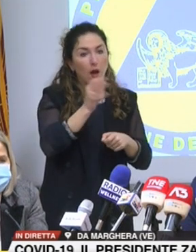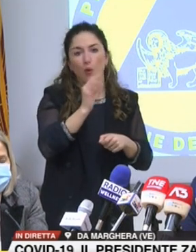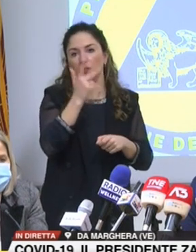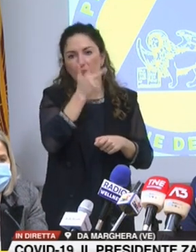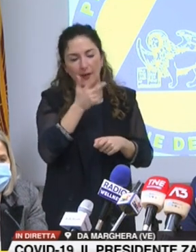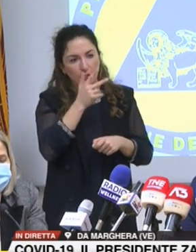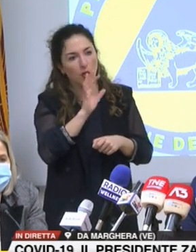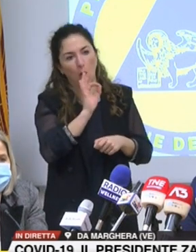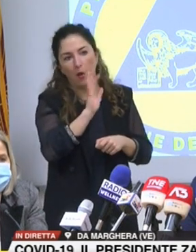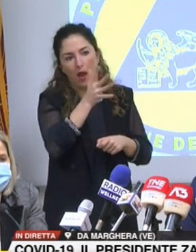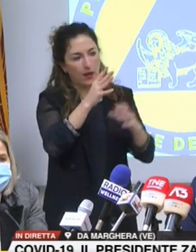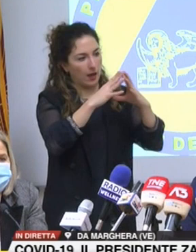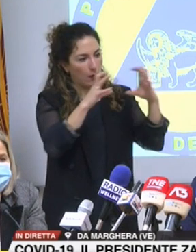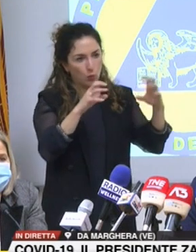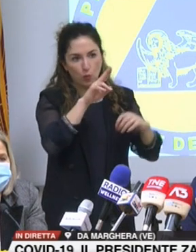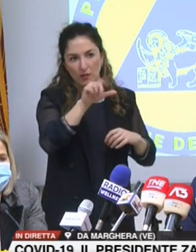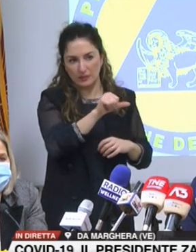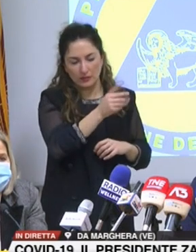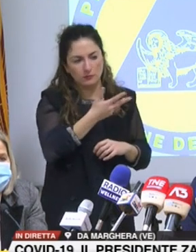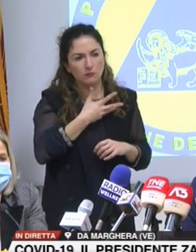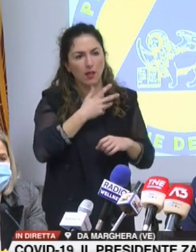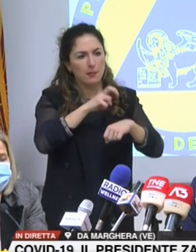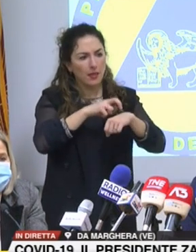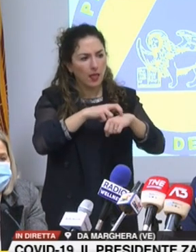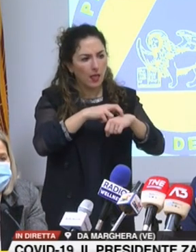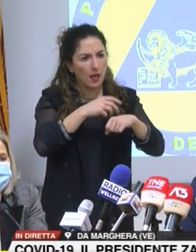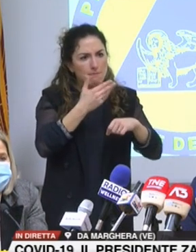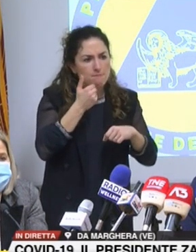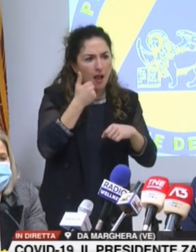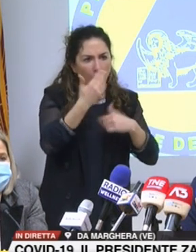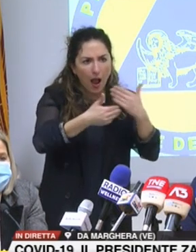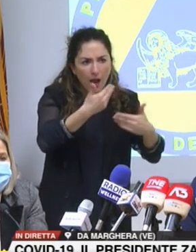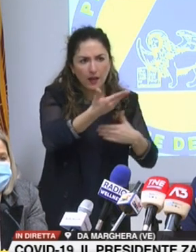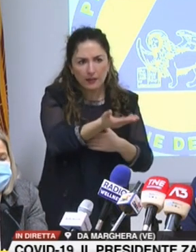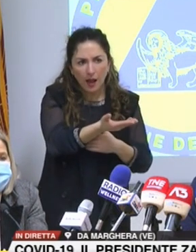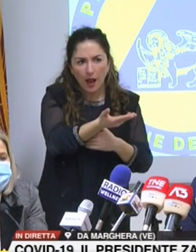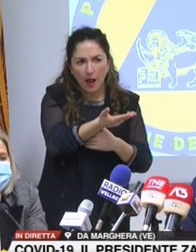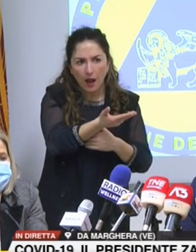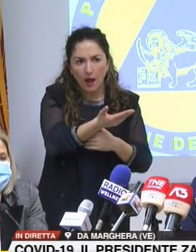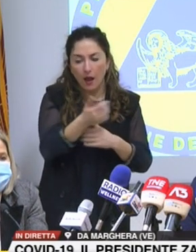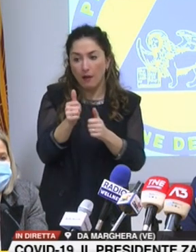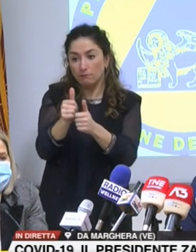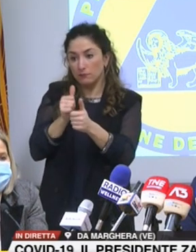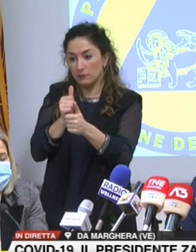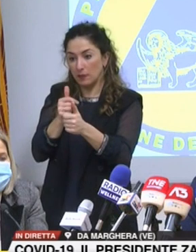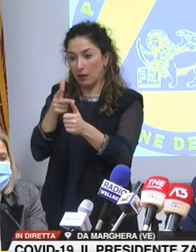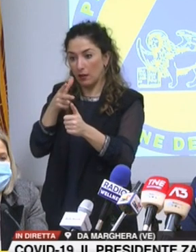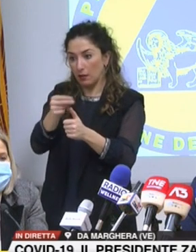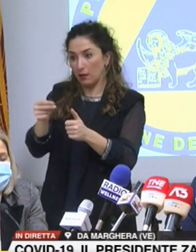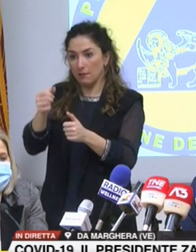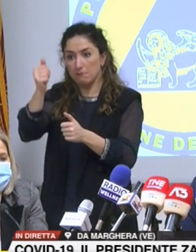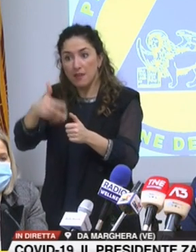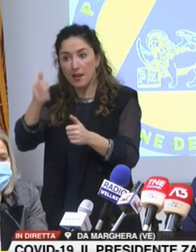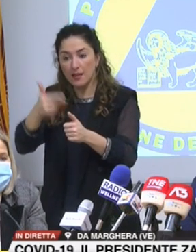Treviso, insomma in qualsiasi altra azienda sanitaria, vedo che i medici sono ancora scoperti, prima di dare migliaia di vaccini a gente che